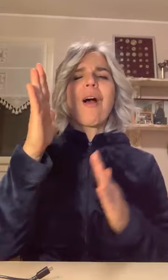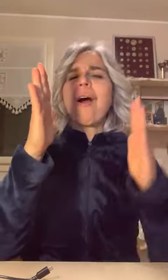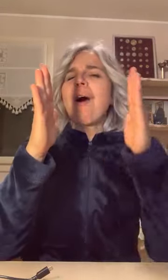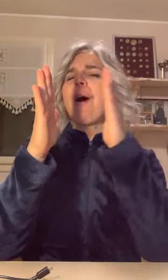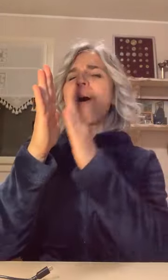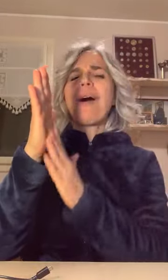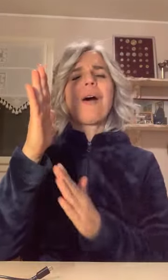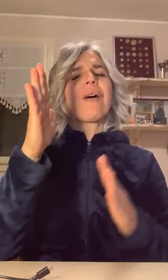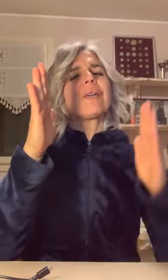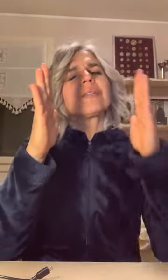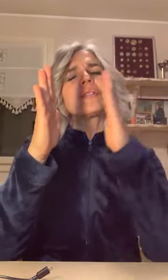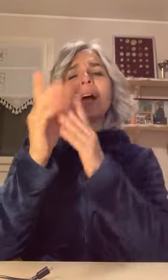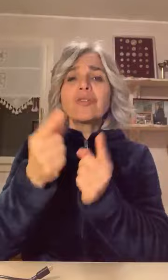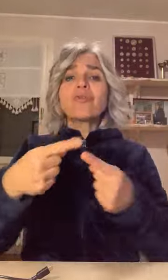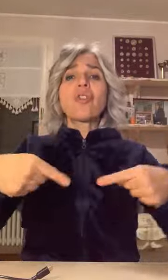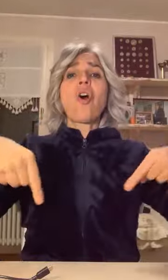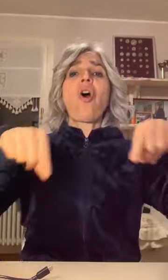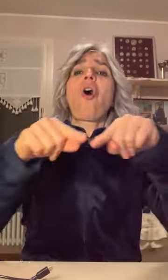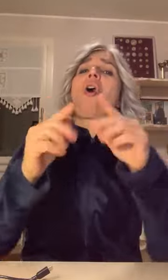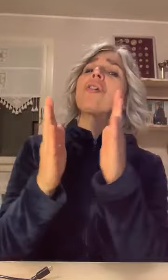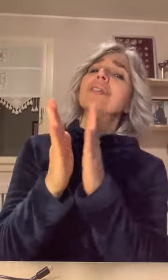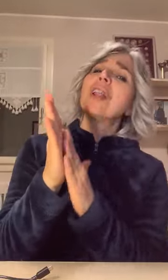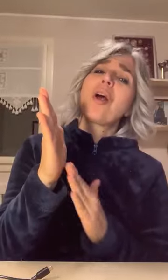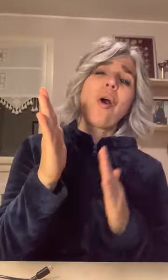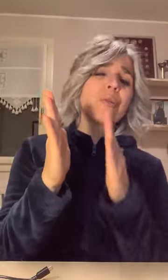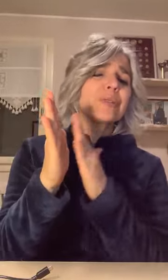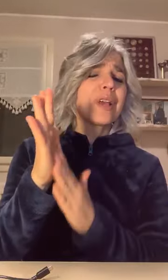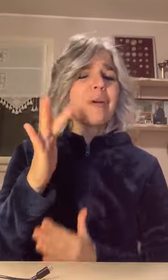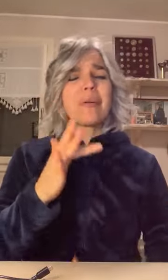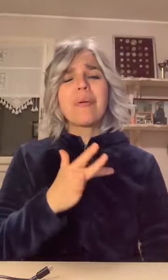Signore. Ti odiamo, Signore, con tutto il cuore. Ti benediciamo.